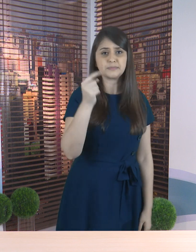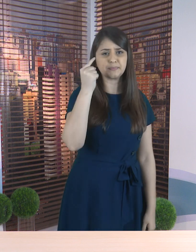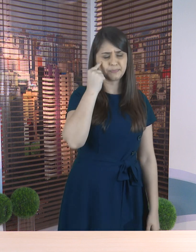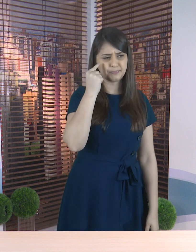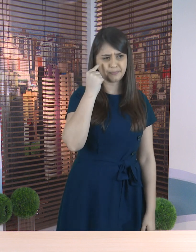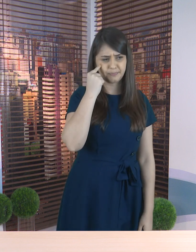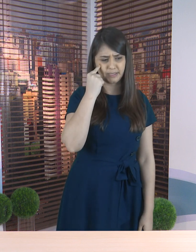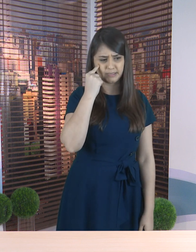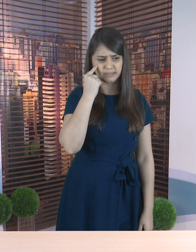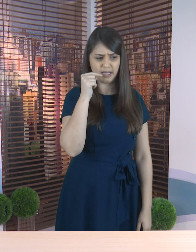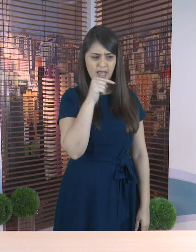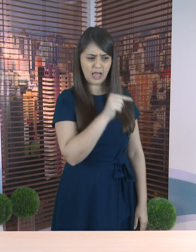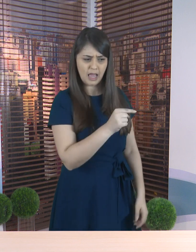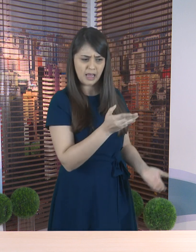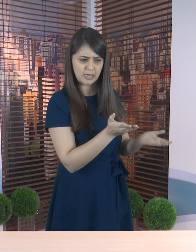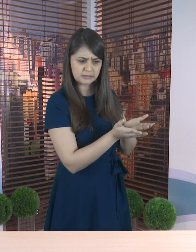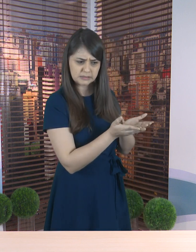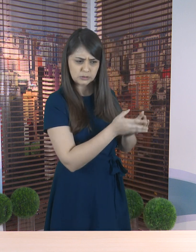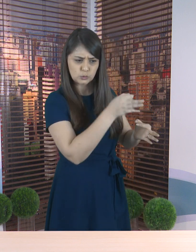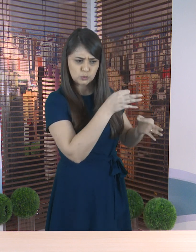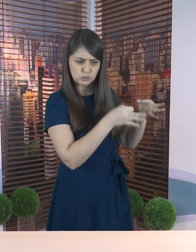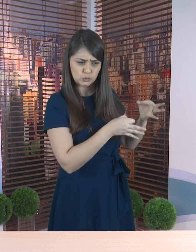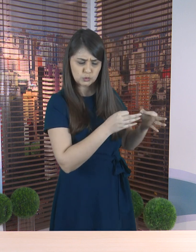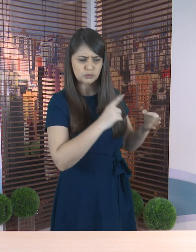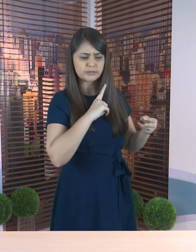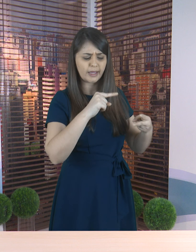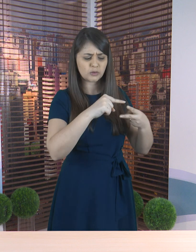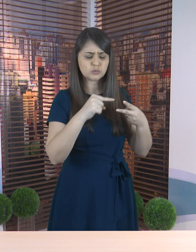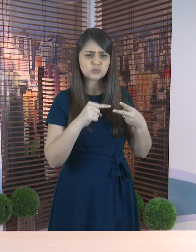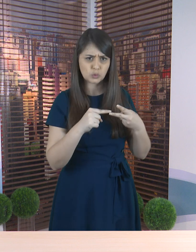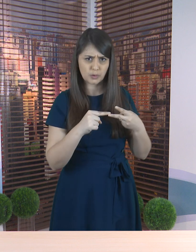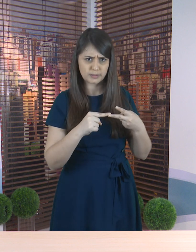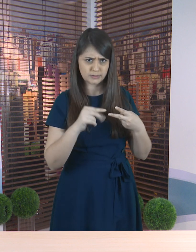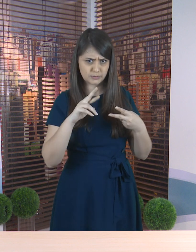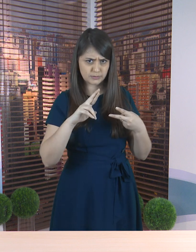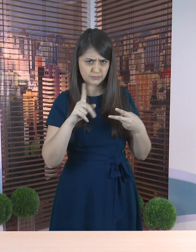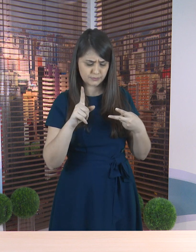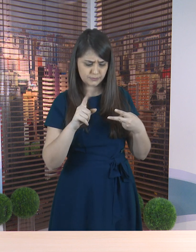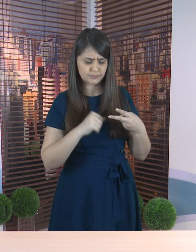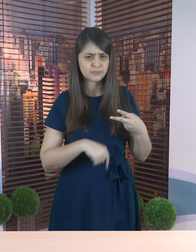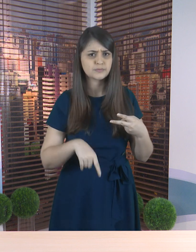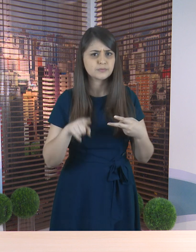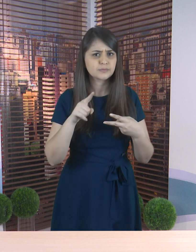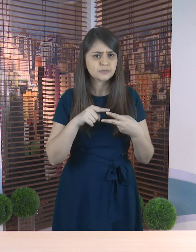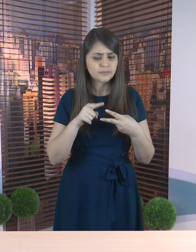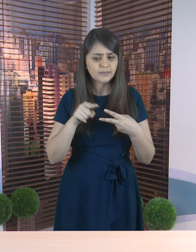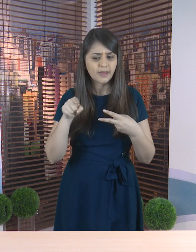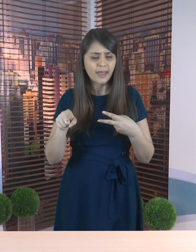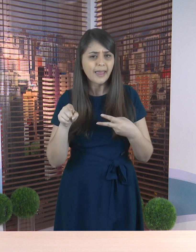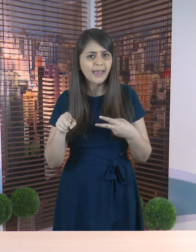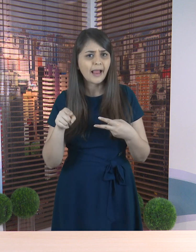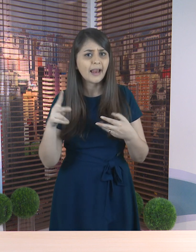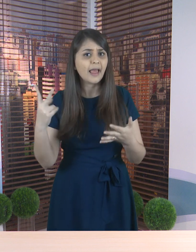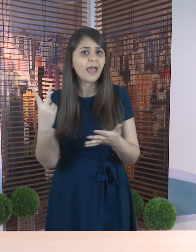quando pressupõe que Jó tenha pecado. De outro, porém, ele se engana e engana um pouco a